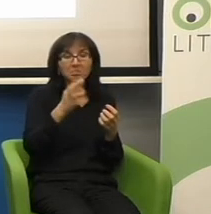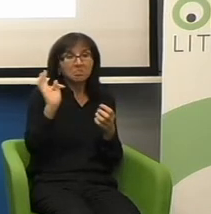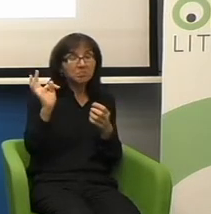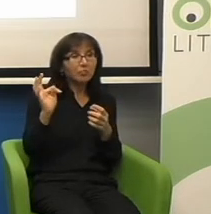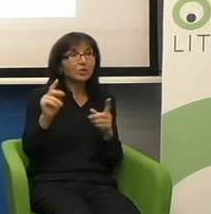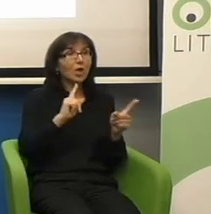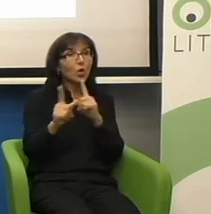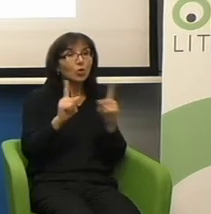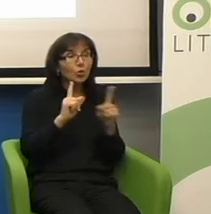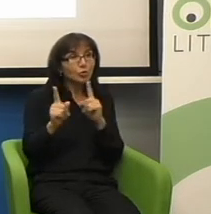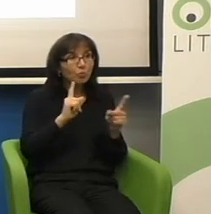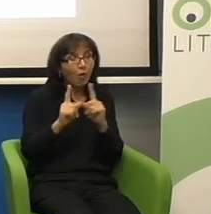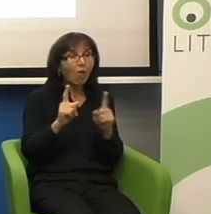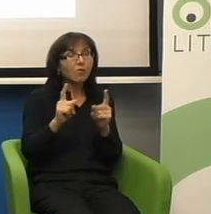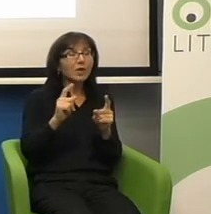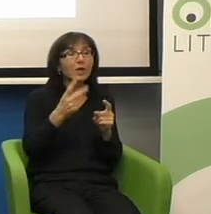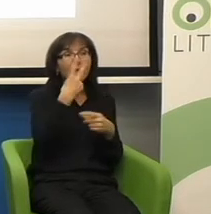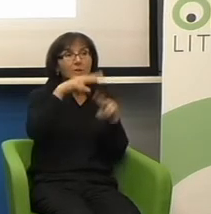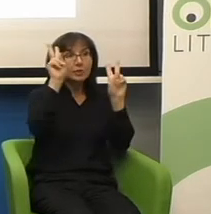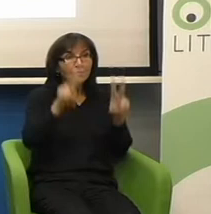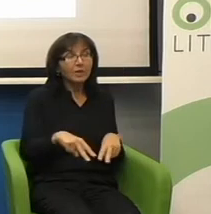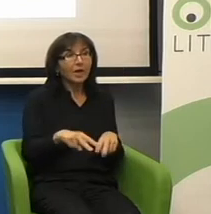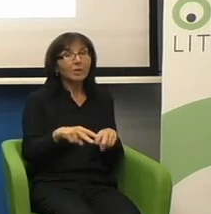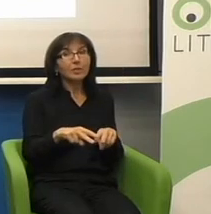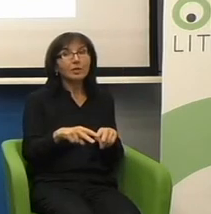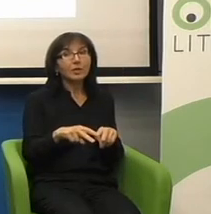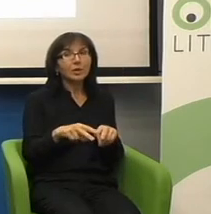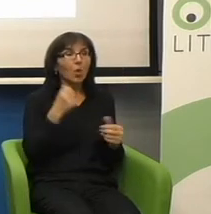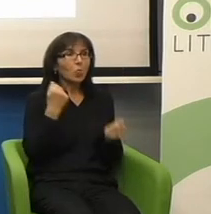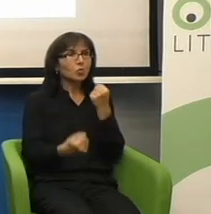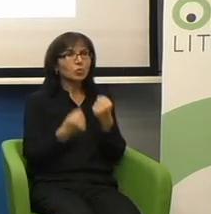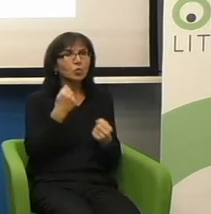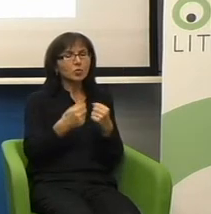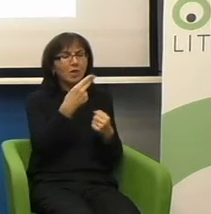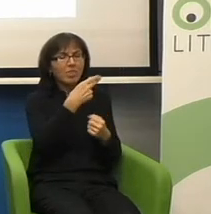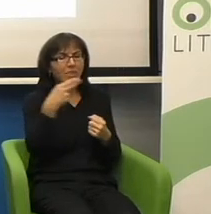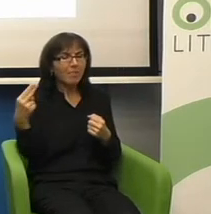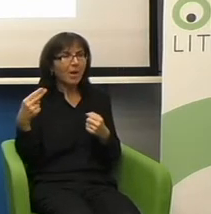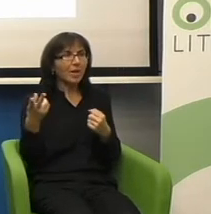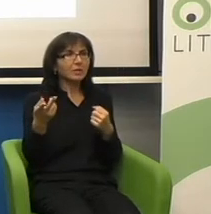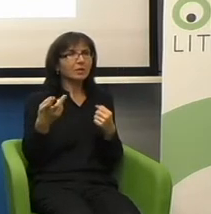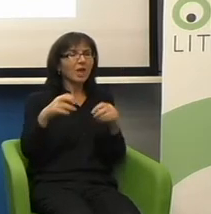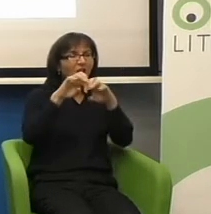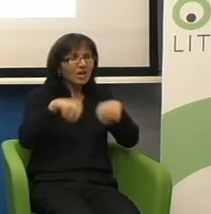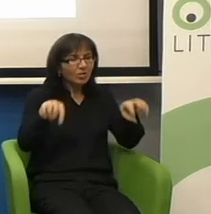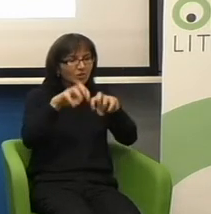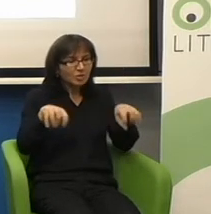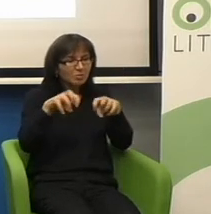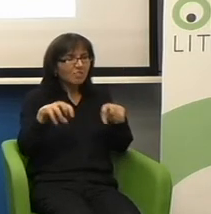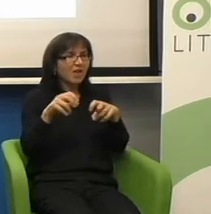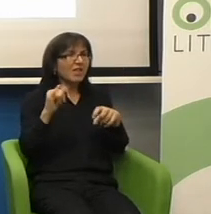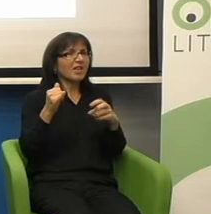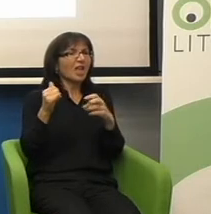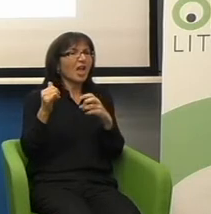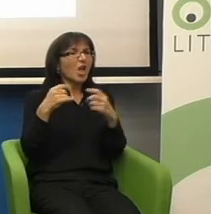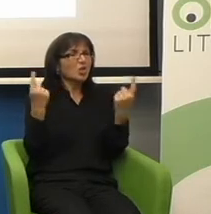ze świadkami, sposobu dochodzenia do no, trudnych tematów, odgrzebywania czy nawet rozgrzebywania pewnych sytuacji, o